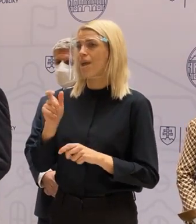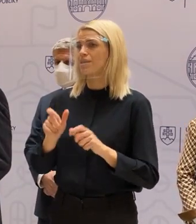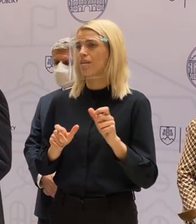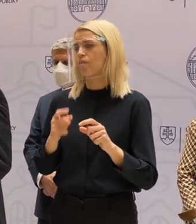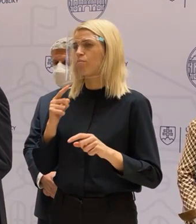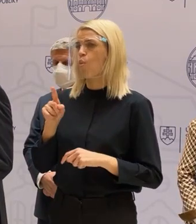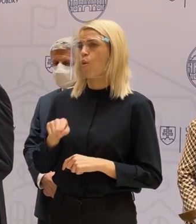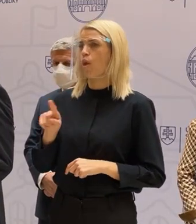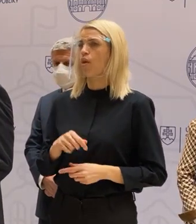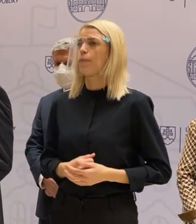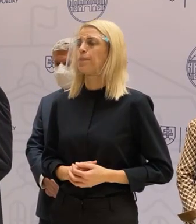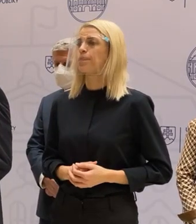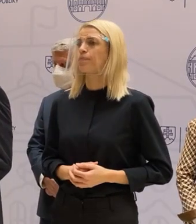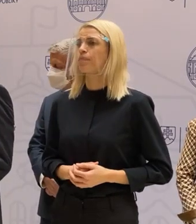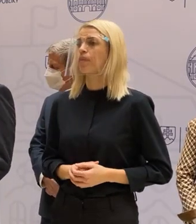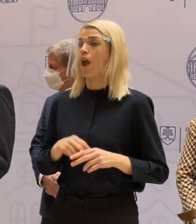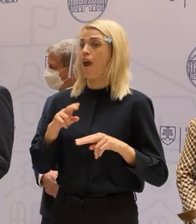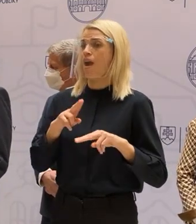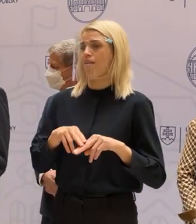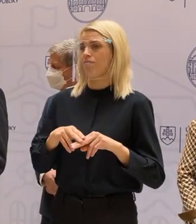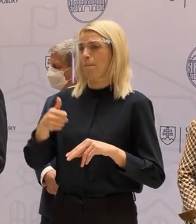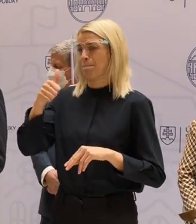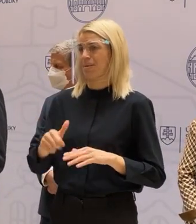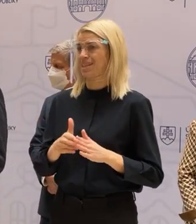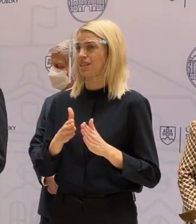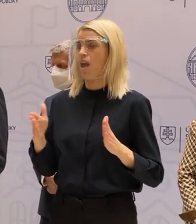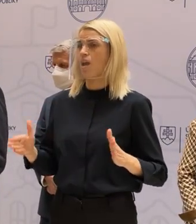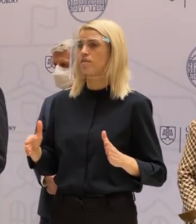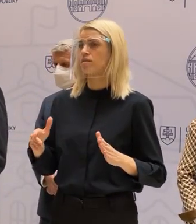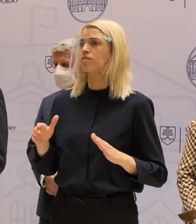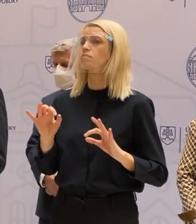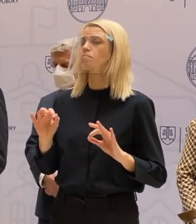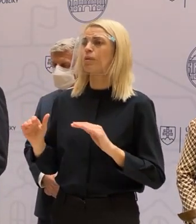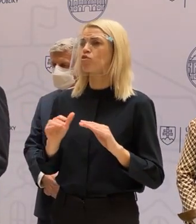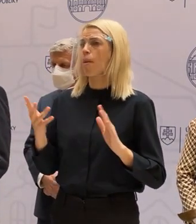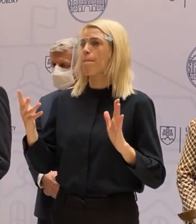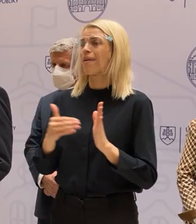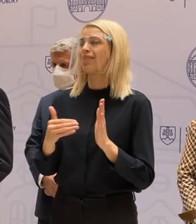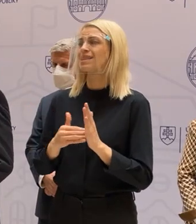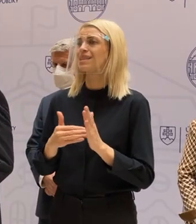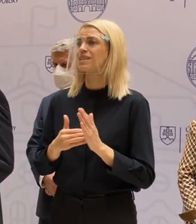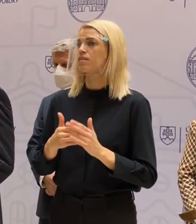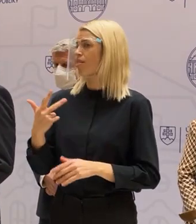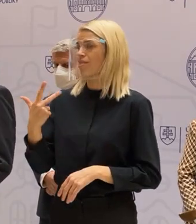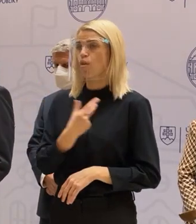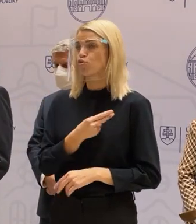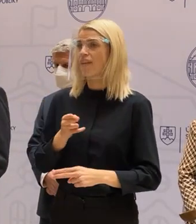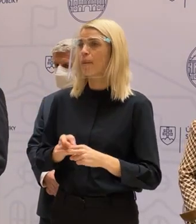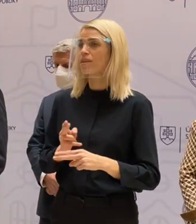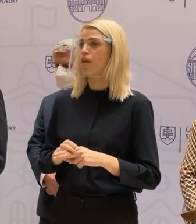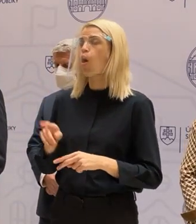pacientov. A za ostatný mesiac to bolo približne 5000 neočkovaných pacientov a